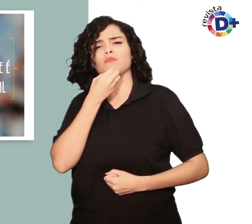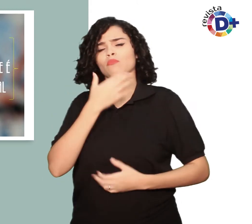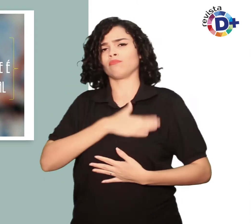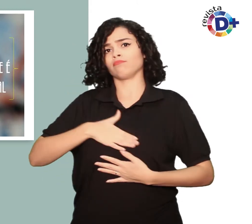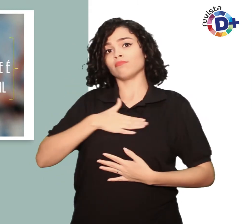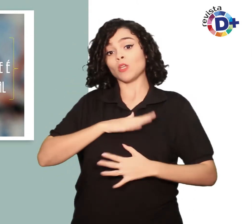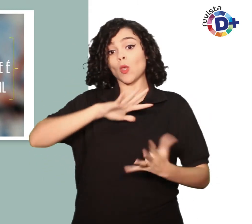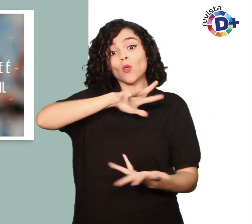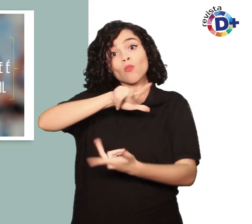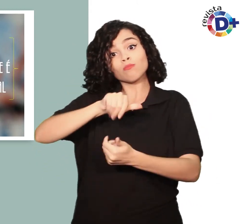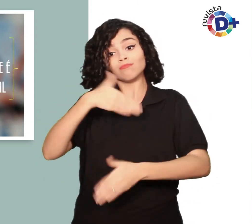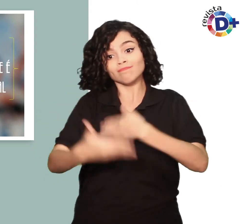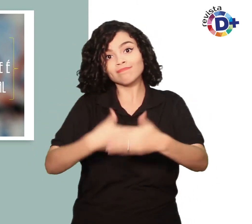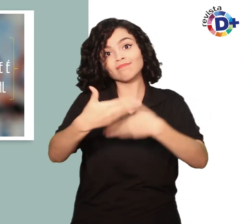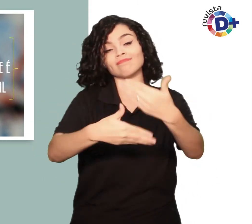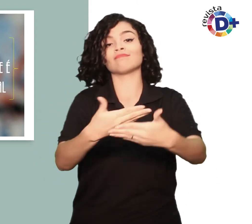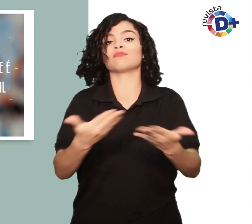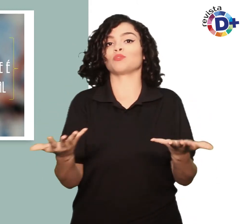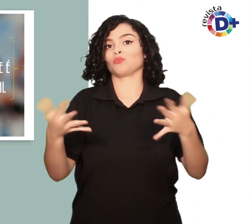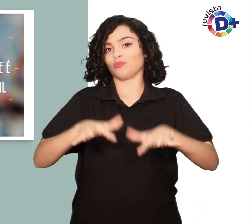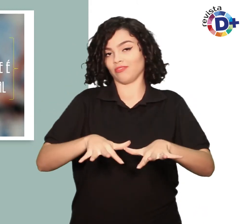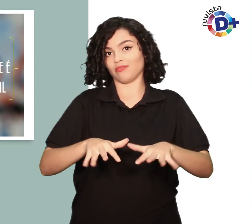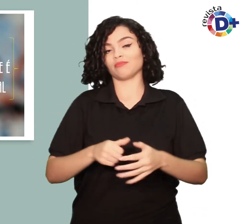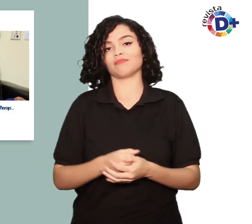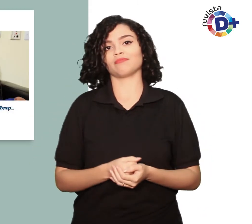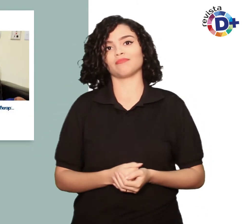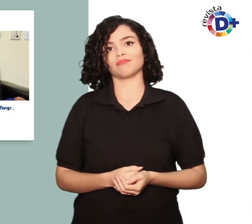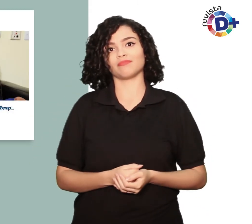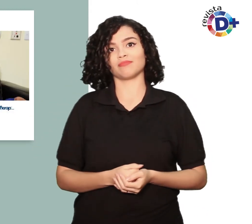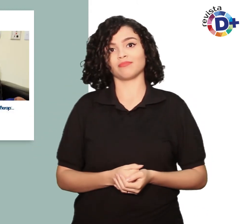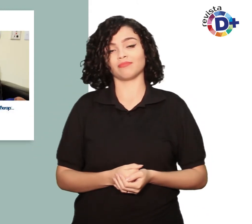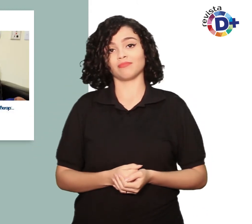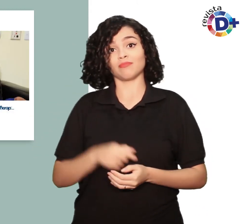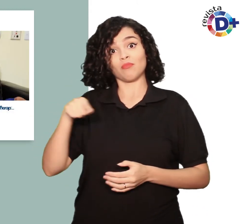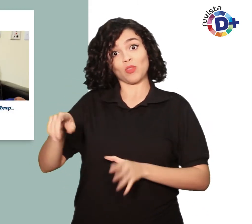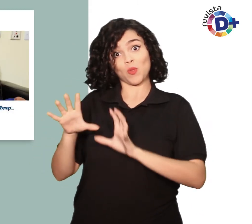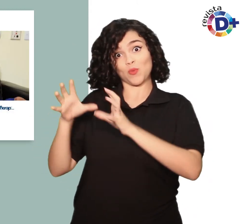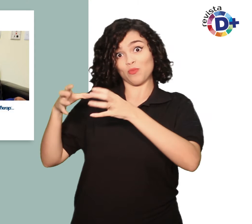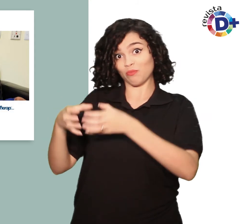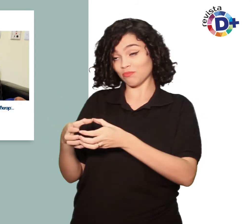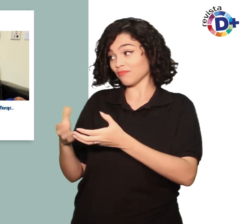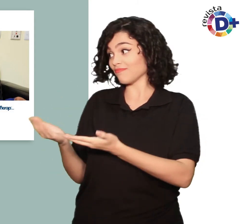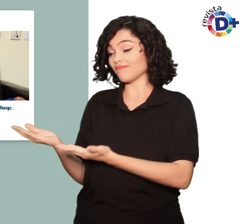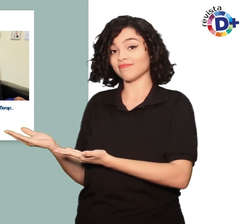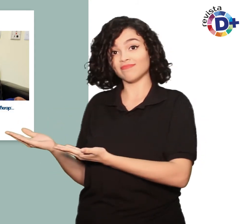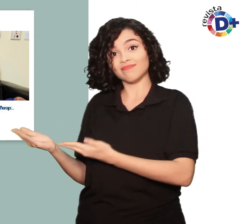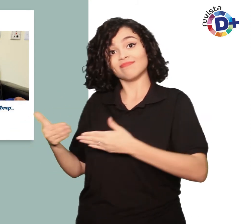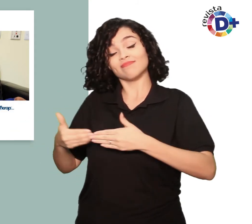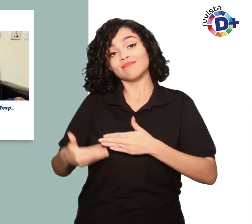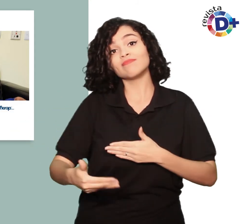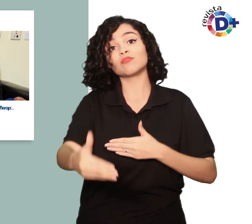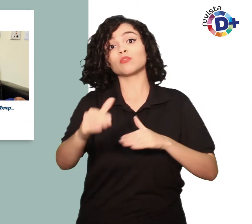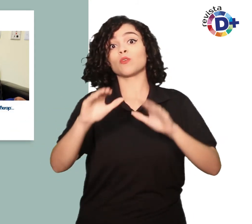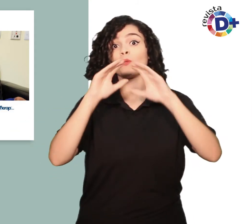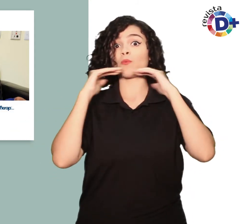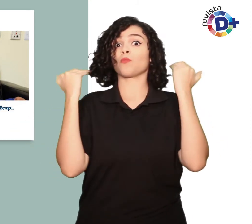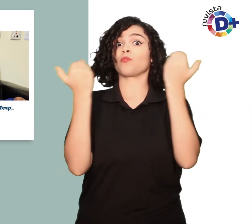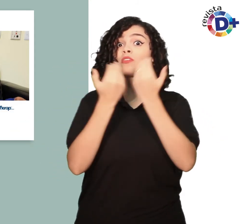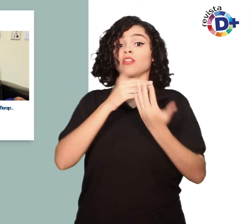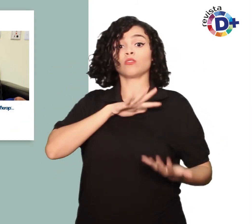mundo mais inclusivo, conclui. A Inclusion International realizará um congresso mundial em maio